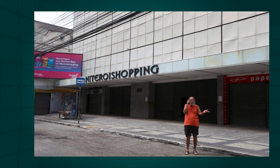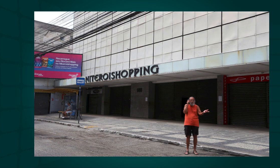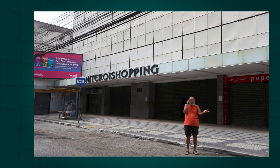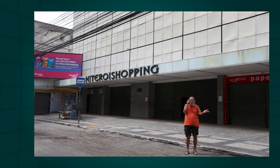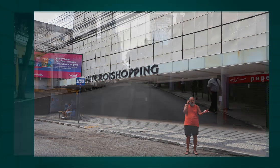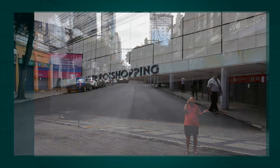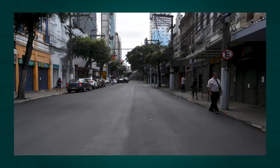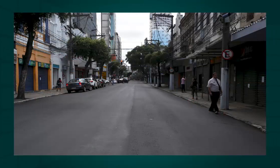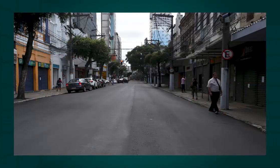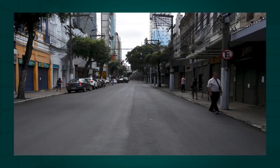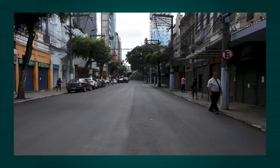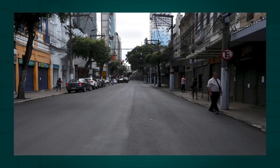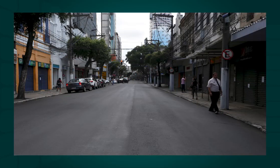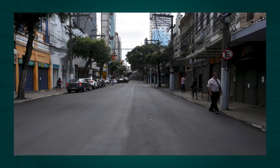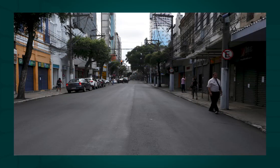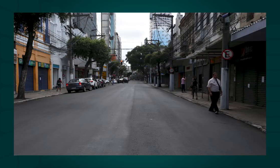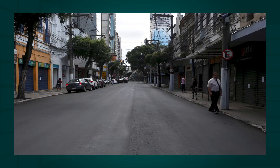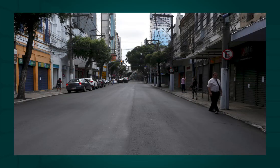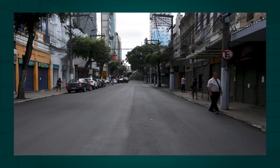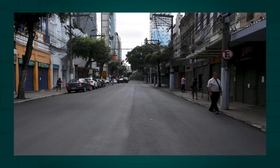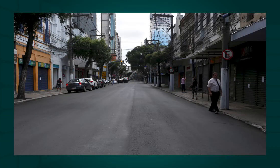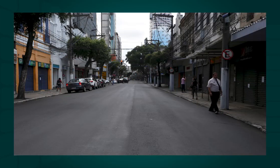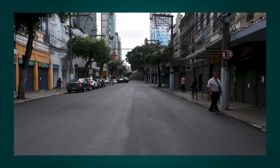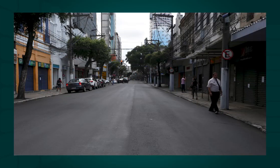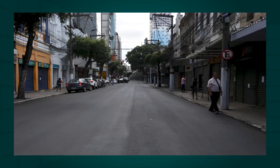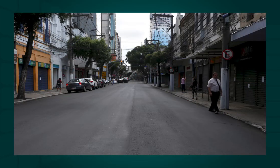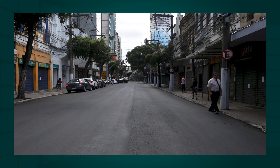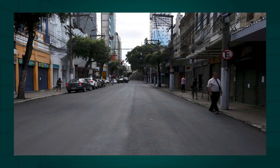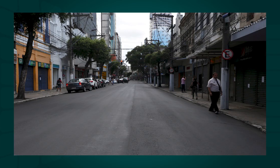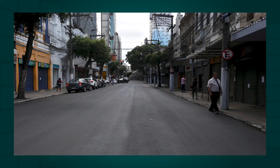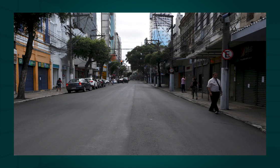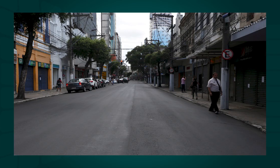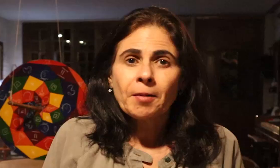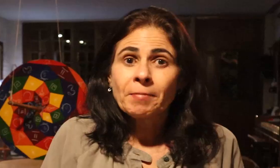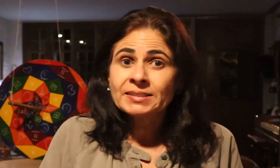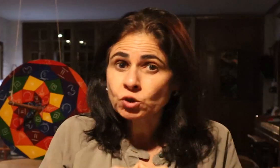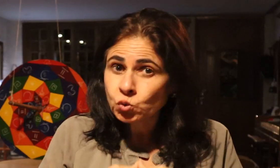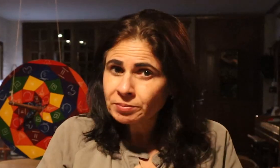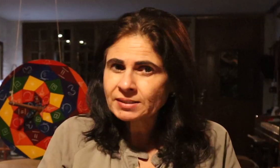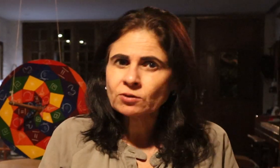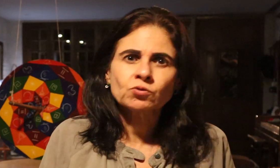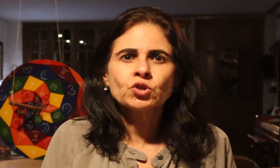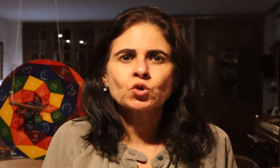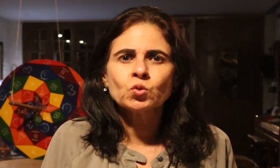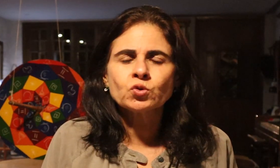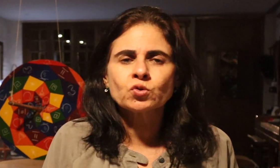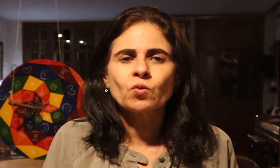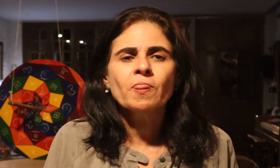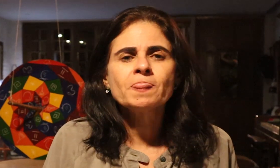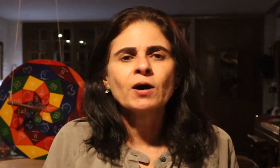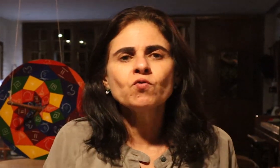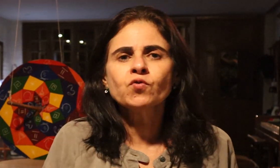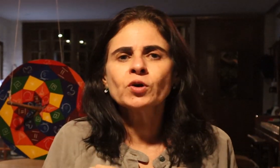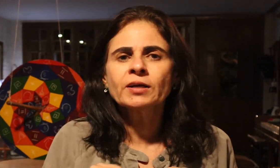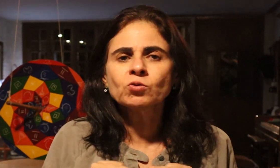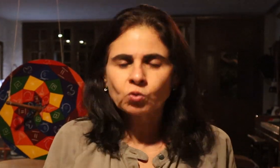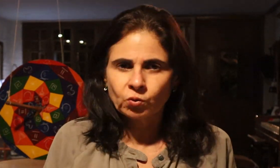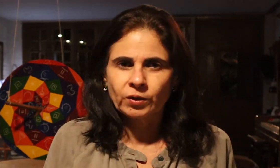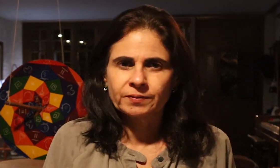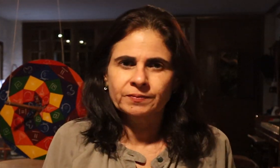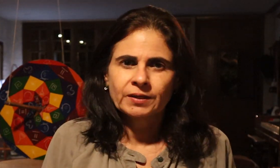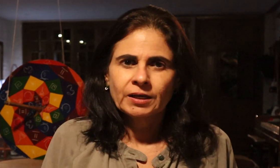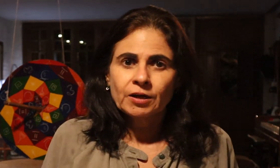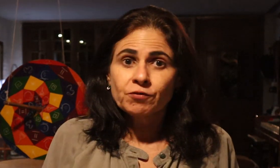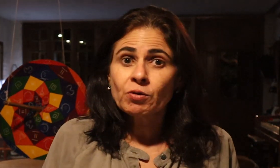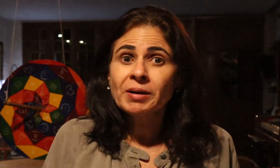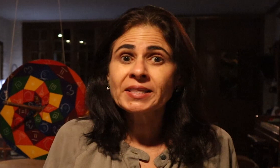Constituição, que suspende direitos e liberdades individuais. Mas a sua menção no discurso não foi à